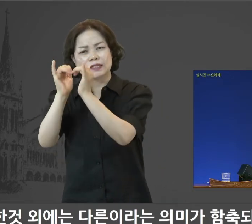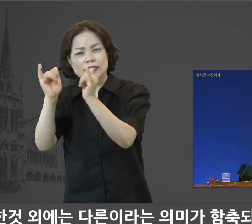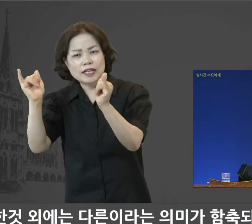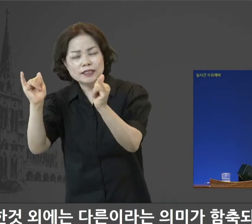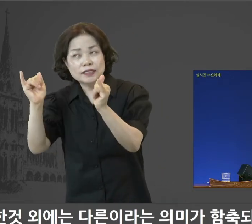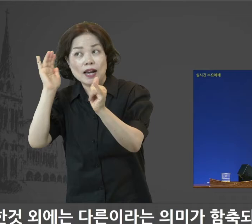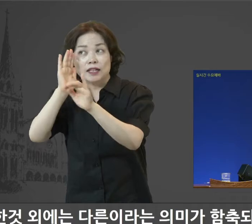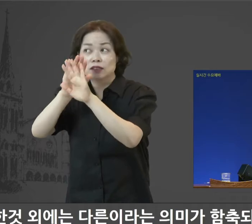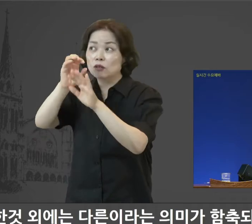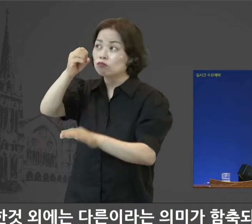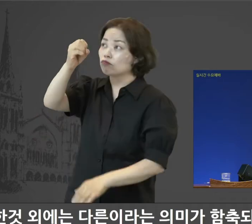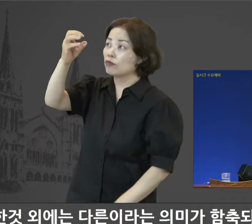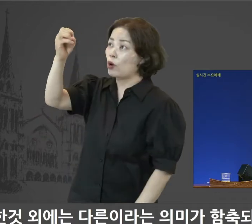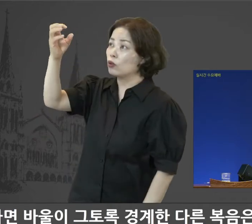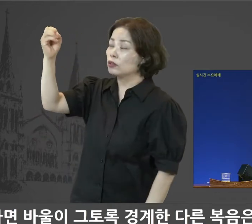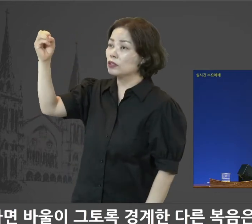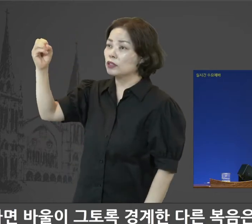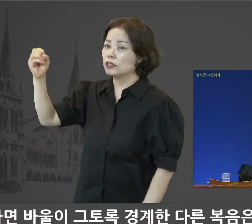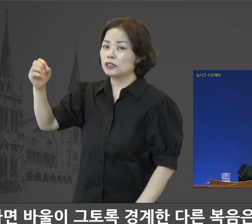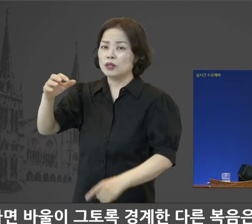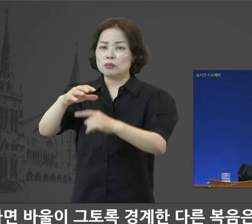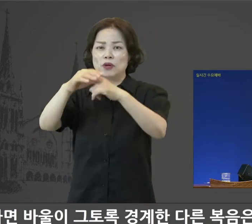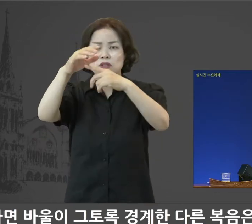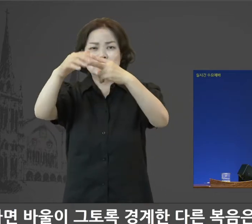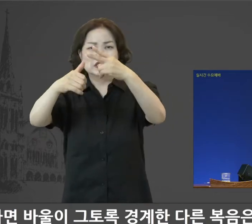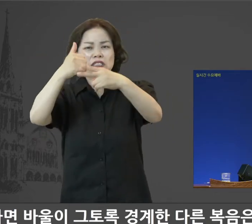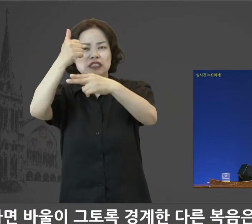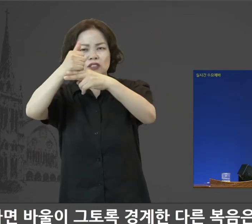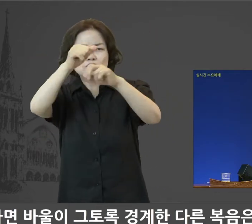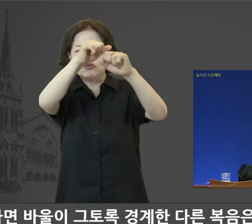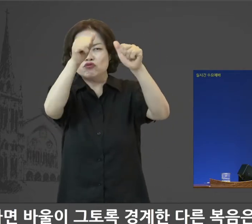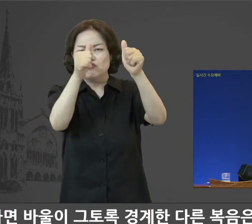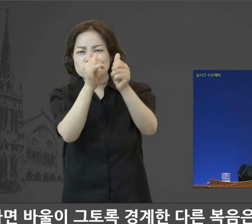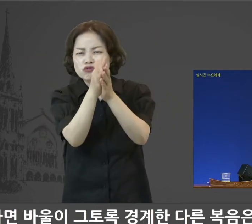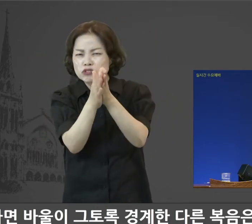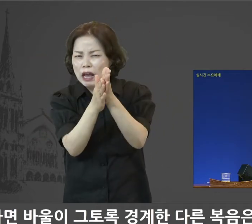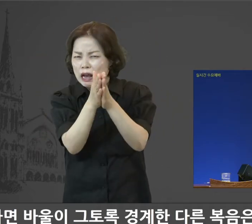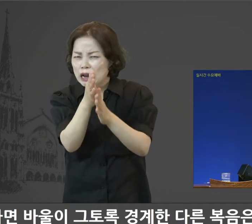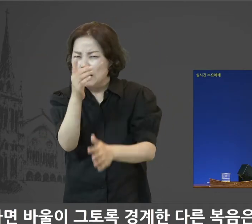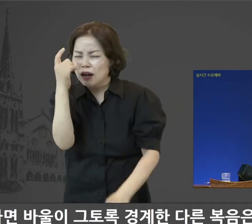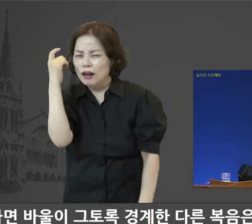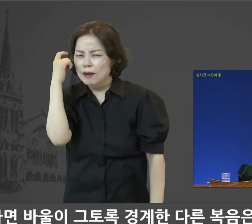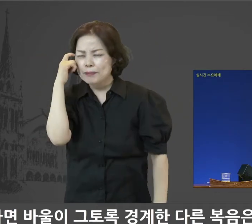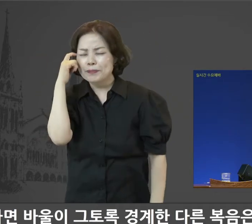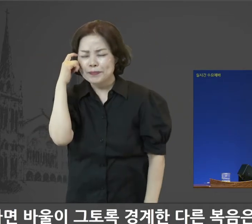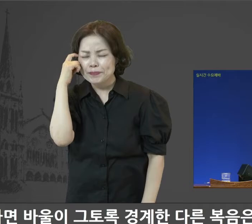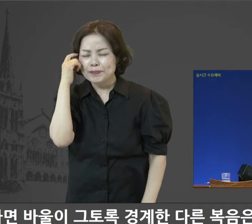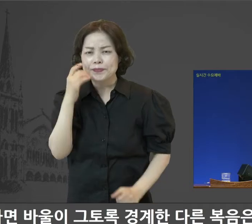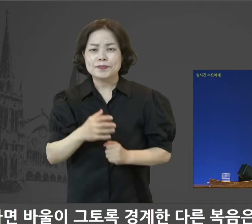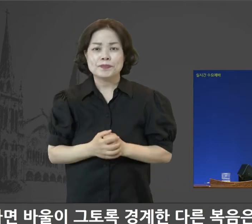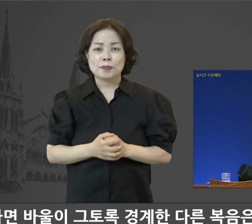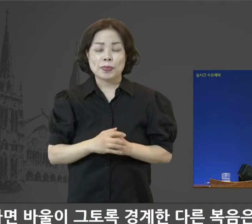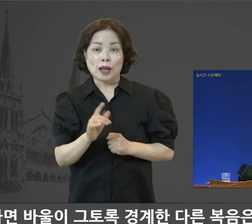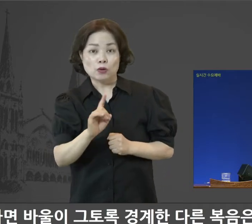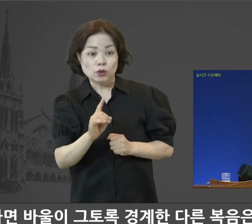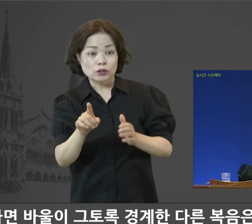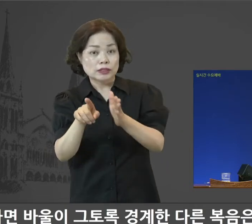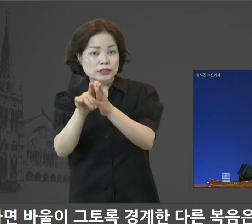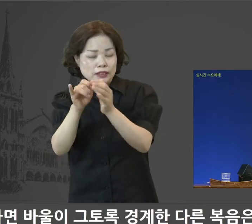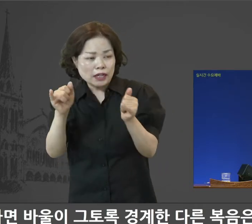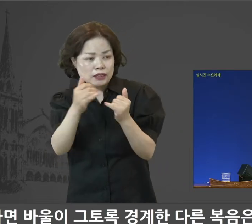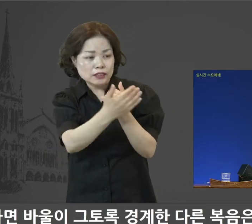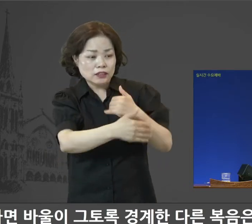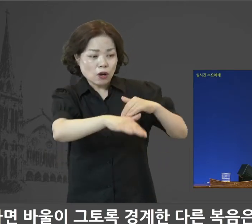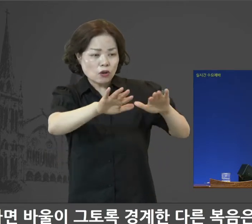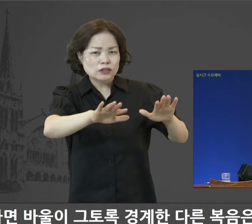하늘의 별들이나 1월 성신을 섬기는 우상 숭배다라고 이야기를 합니다. 어떤 신학자들은